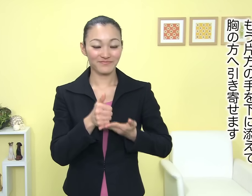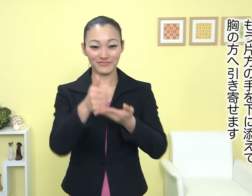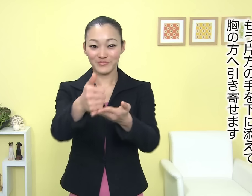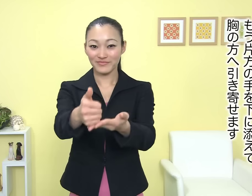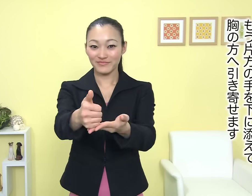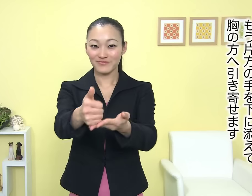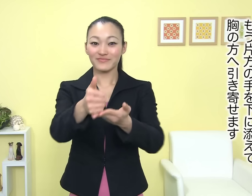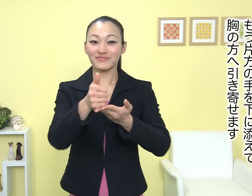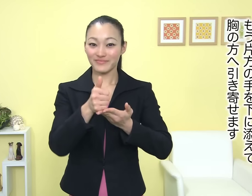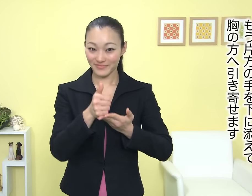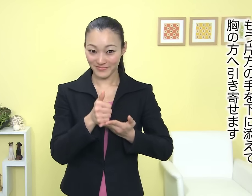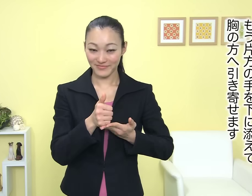寄せます。